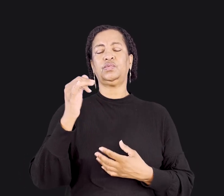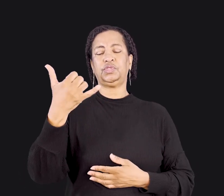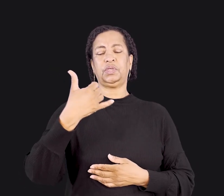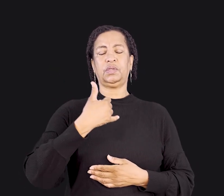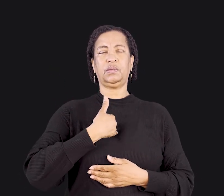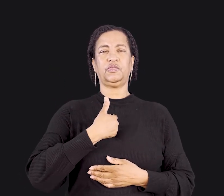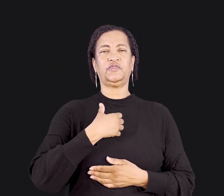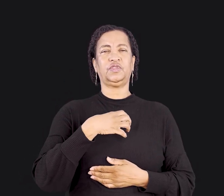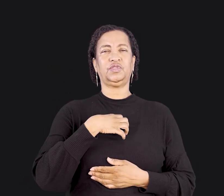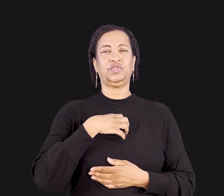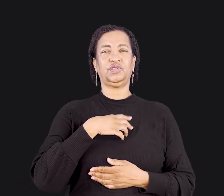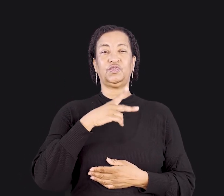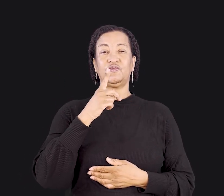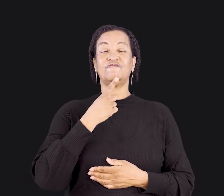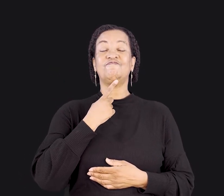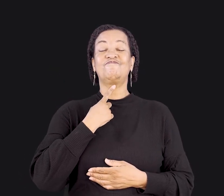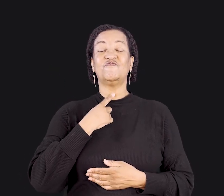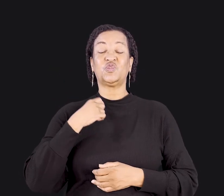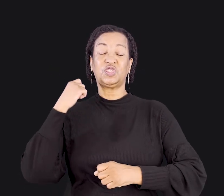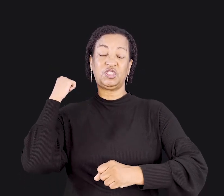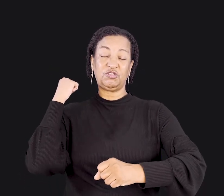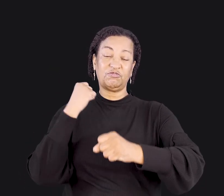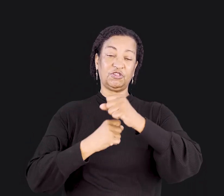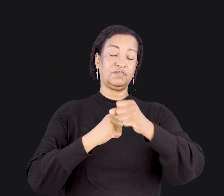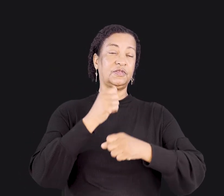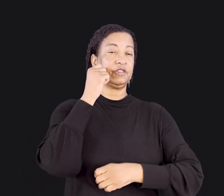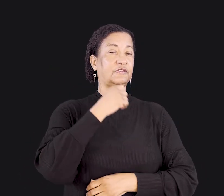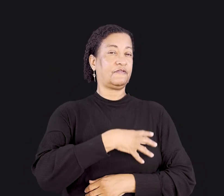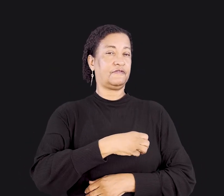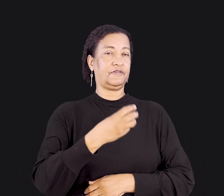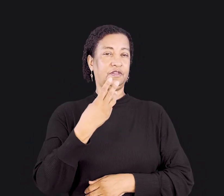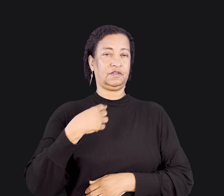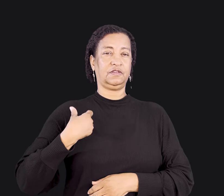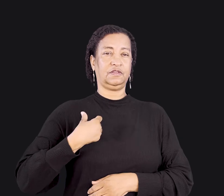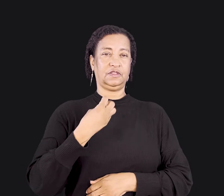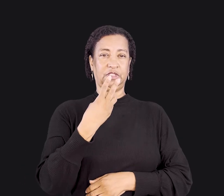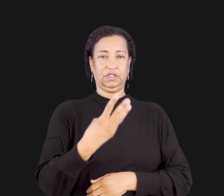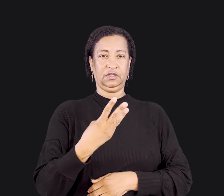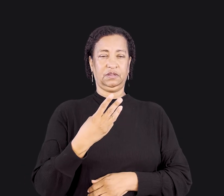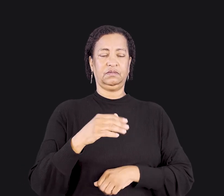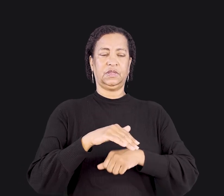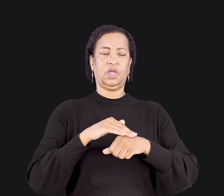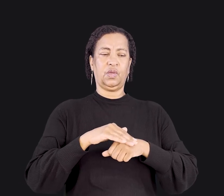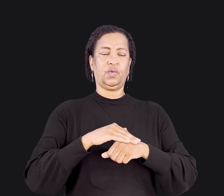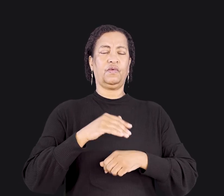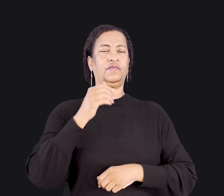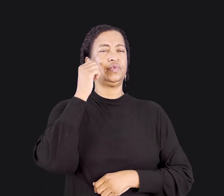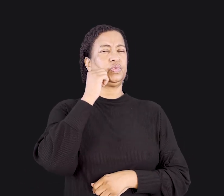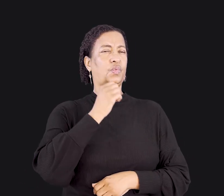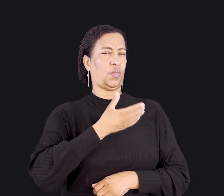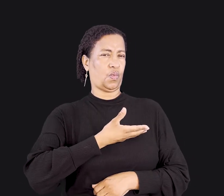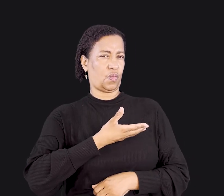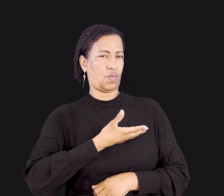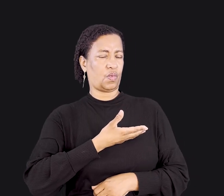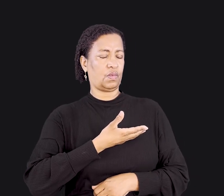vez ela me disse que tinha uma forte compulsão de matar a sua filhinha de 3 anos de idade. Conversei com um amigo psicólogo e cristão e ele me